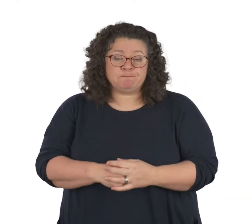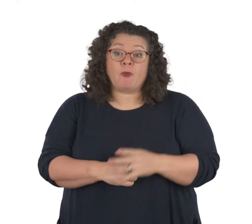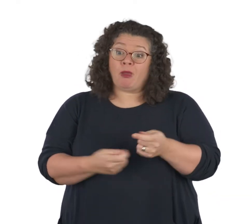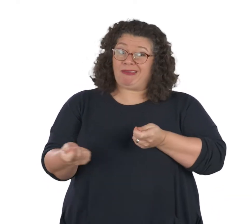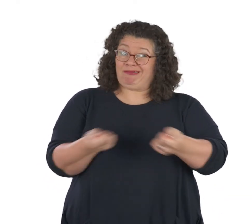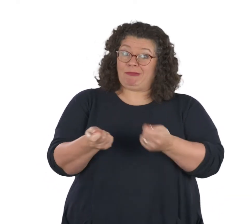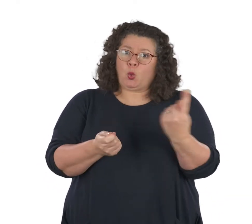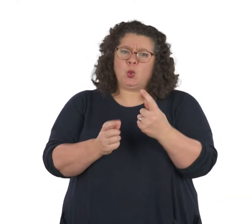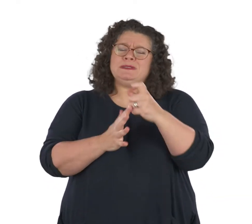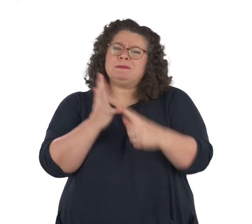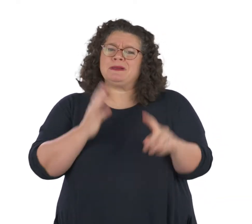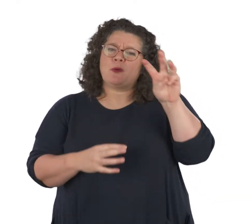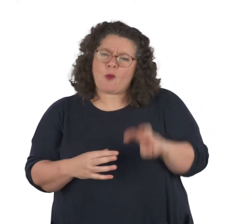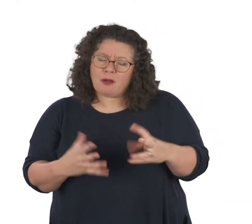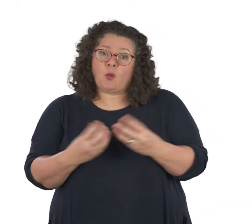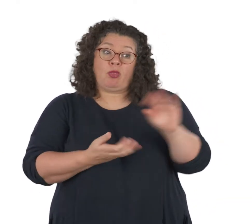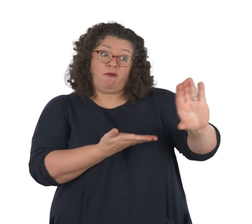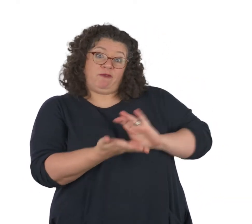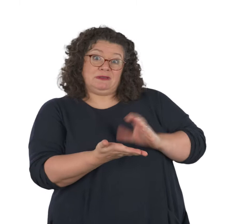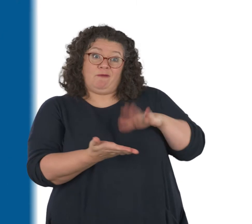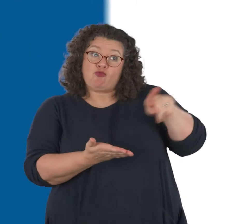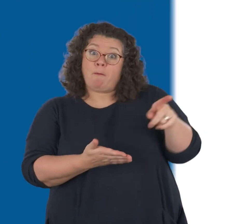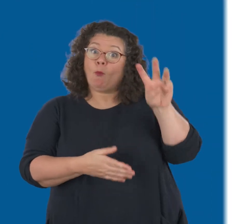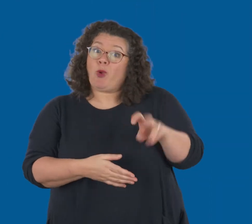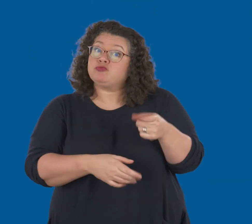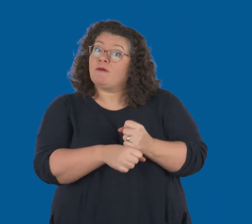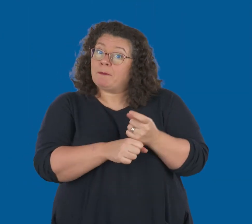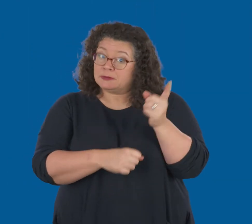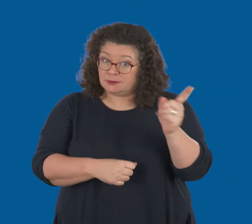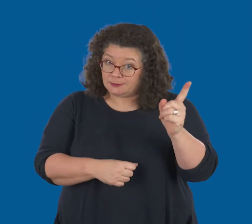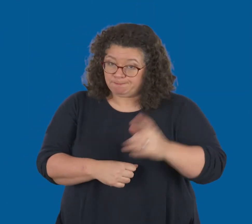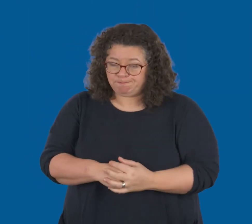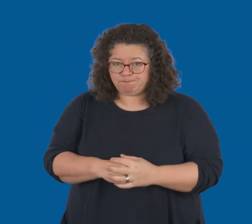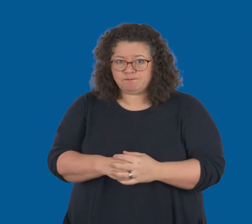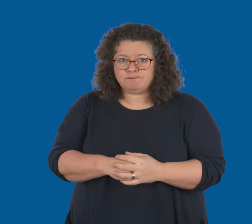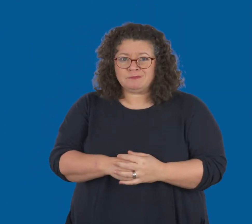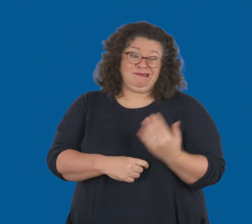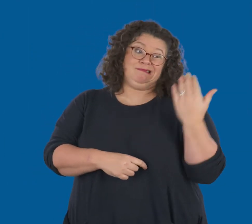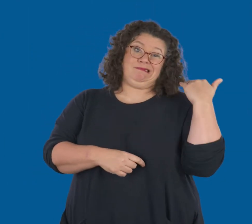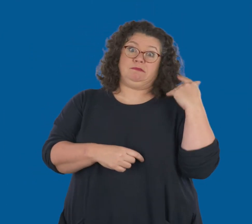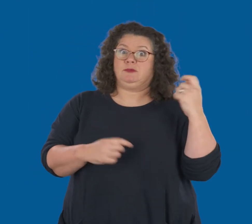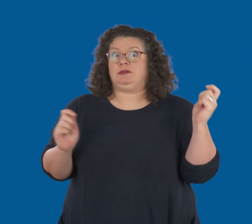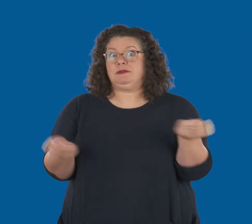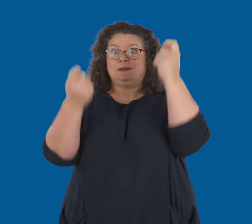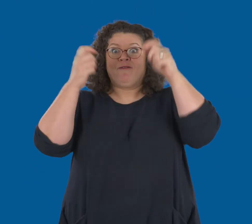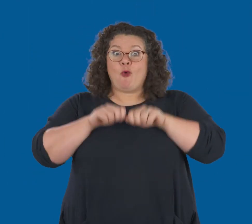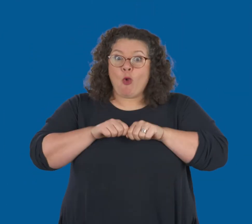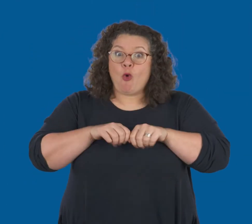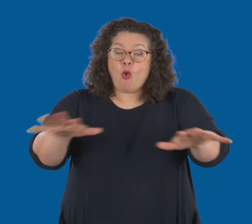y Gronfa gan Anabledd Cymru gyda chyllid gan Llywodraeth Cymru. Yn dilyn lansio'r Gronfa yn